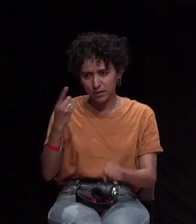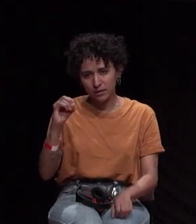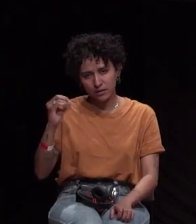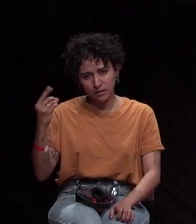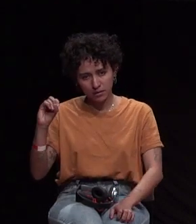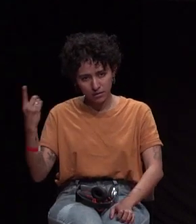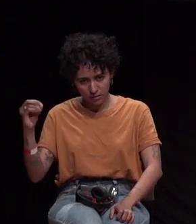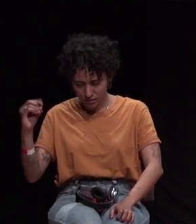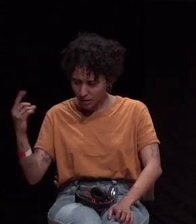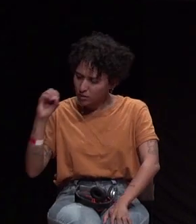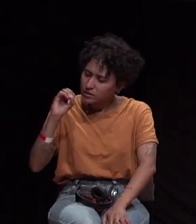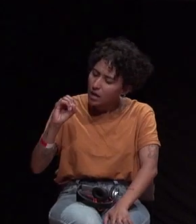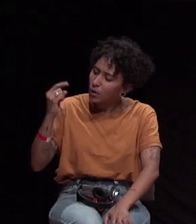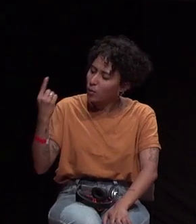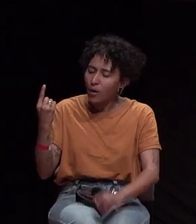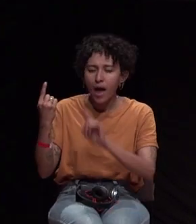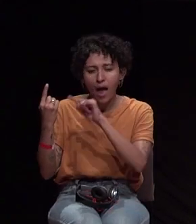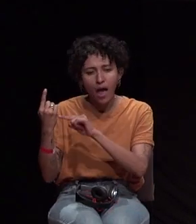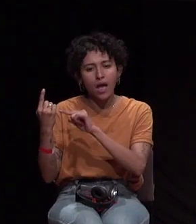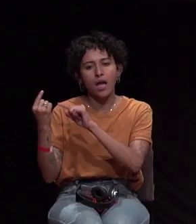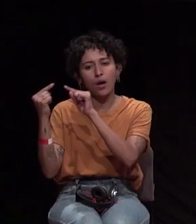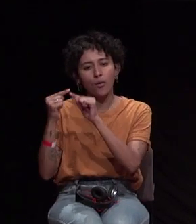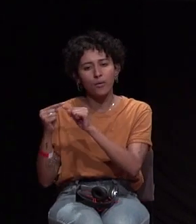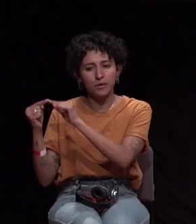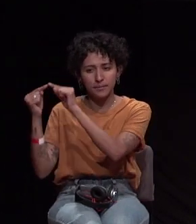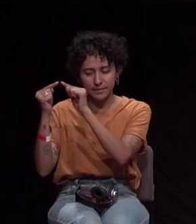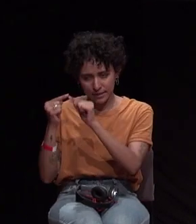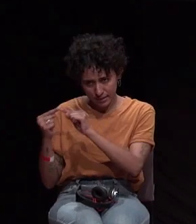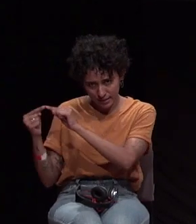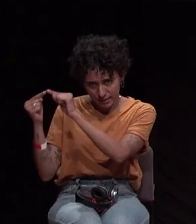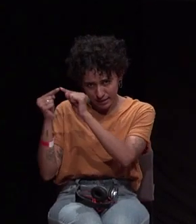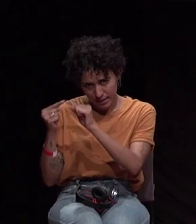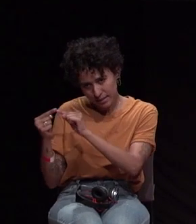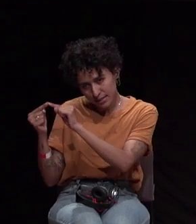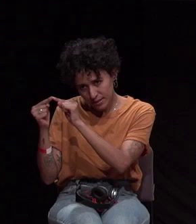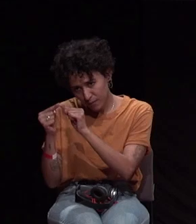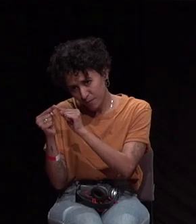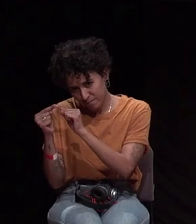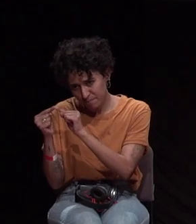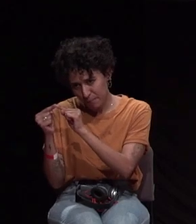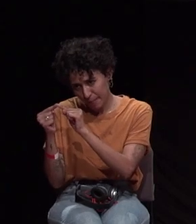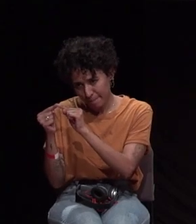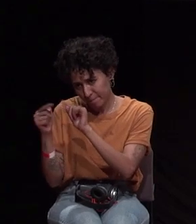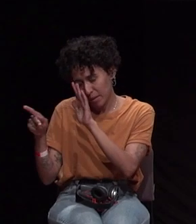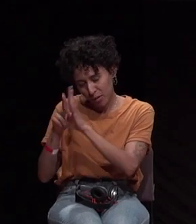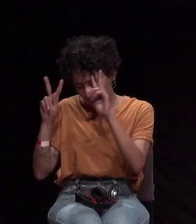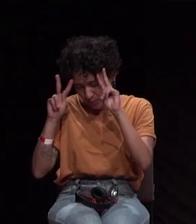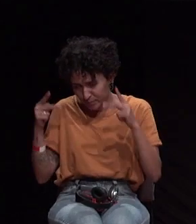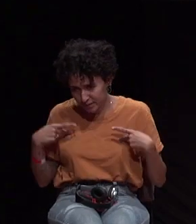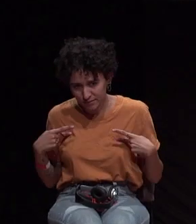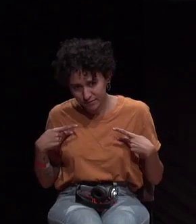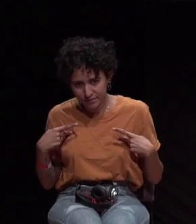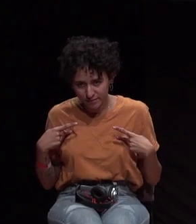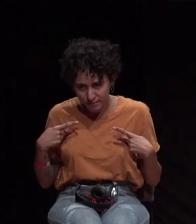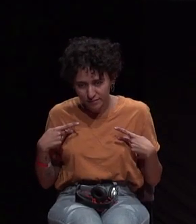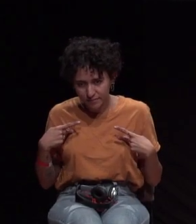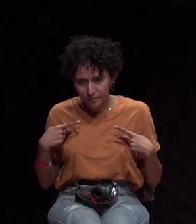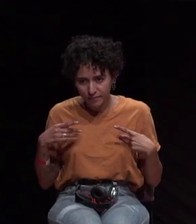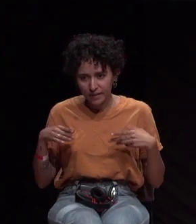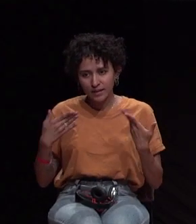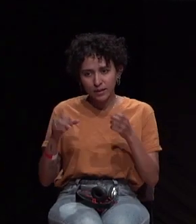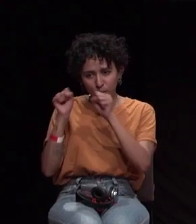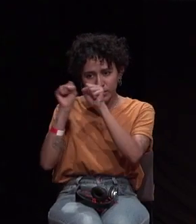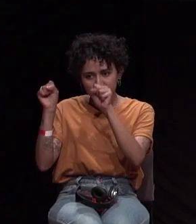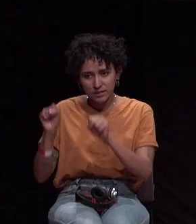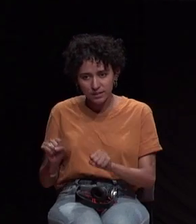uma combinação que se dá a partir de um comando prévio que é humano. Então, não existe um